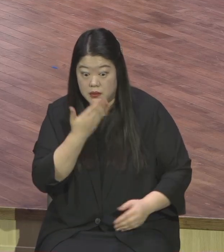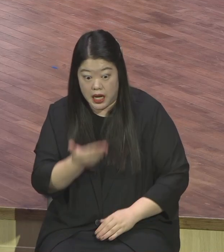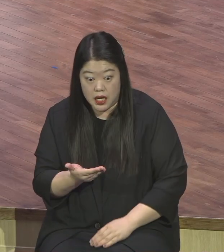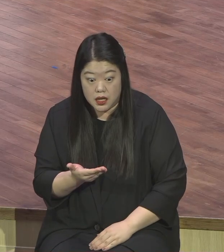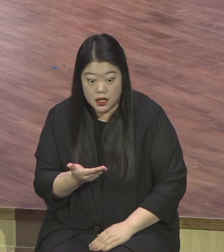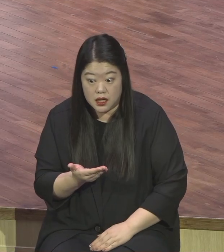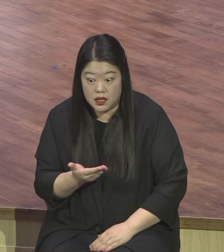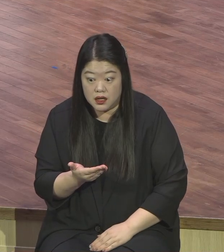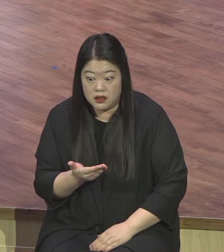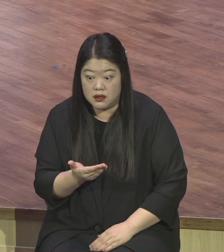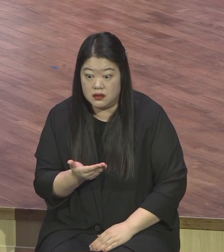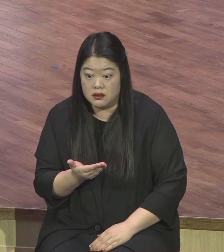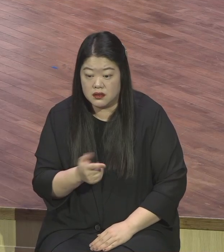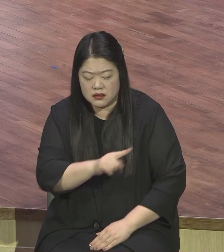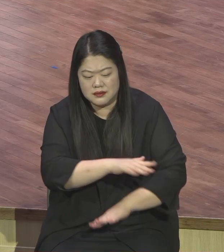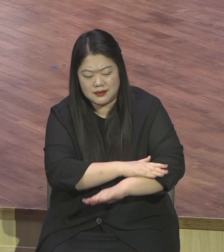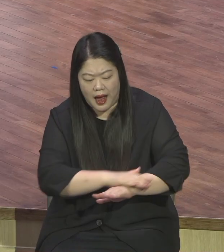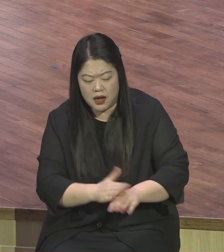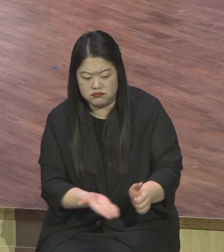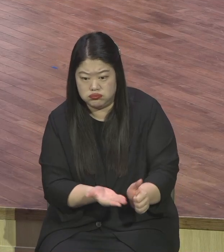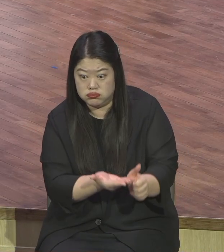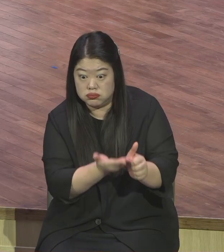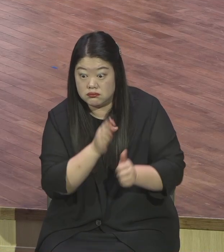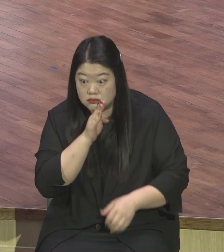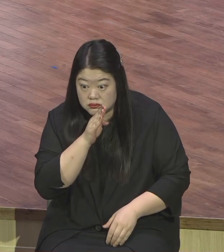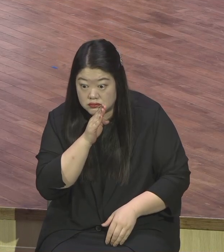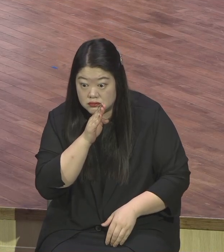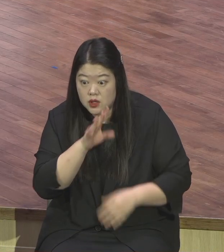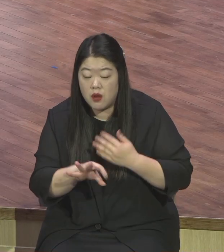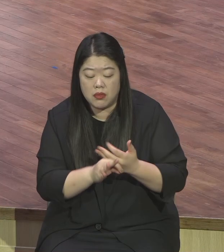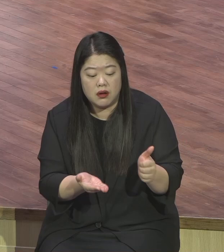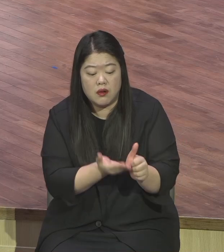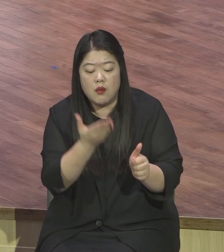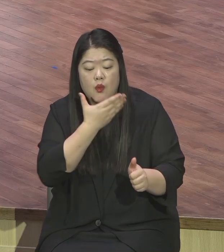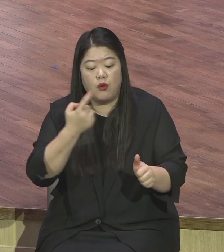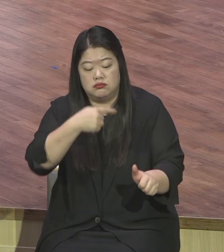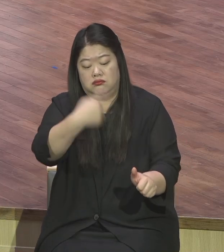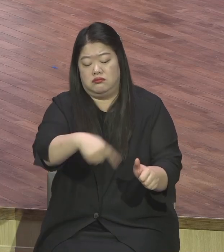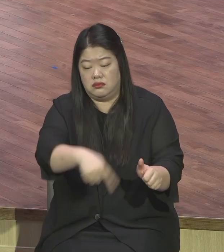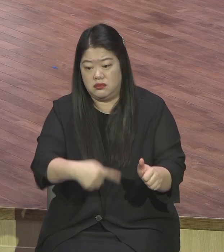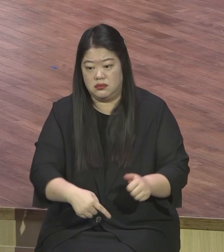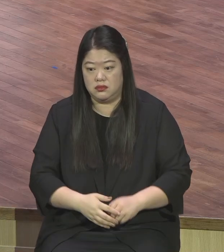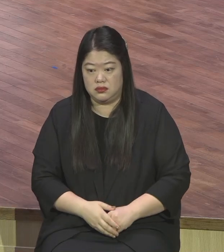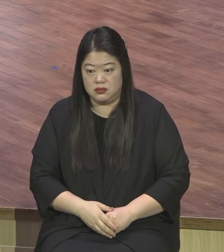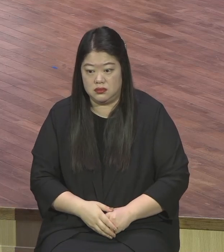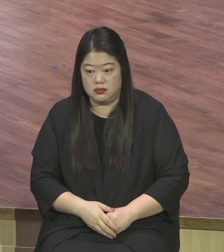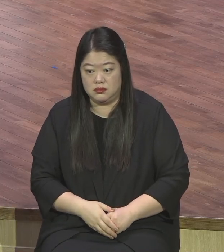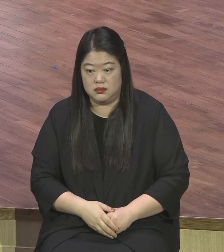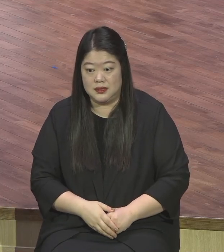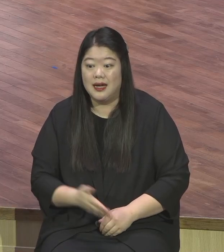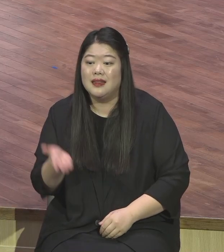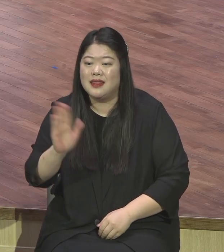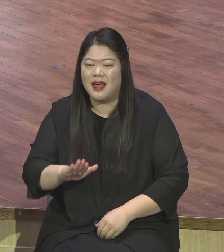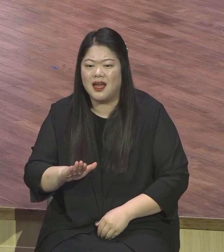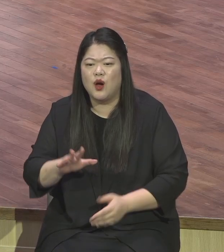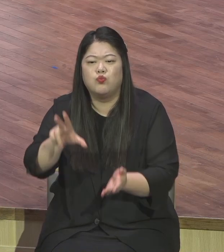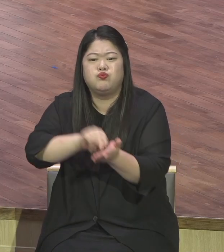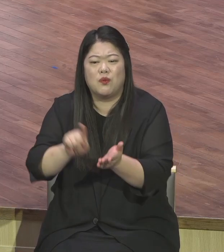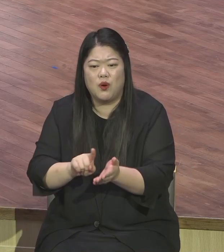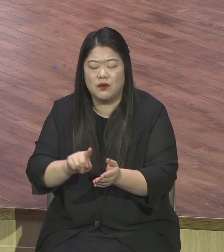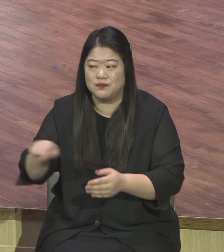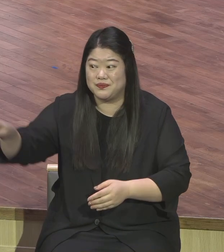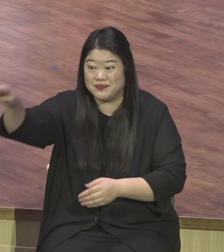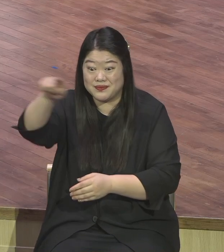세상을 지배하는 서밋이 되도록 여러분이 기도하시길 바랍니다. 렘넌트 소리를 하도 많이 들으니까 감각이 없어요.